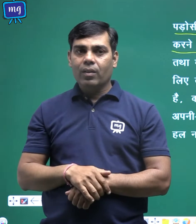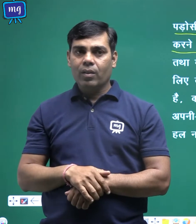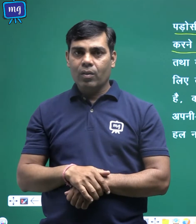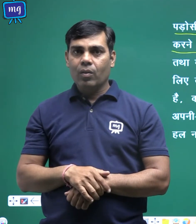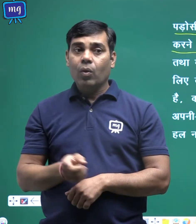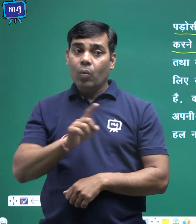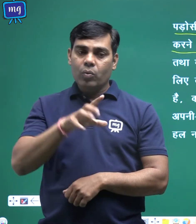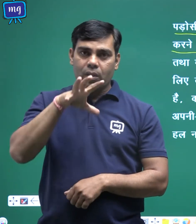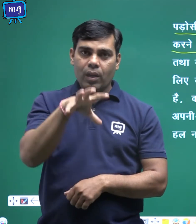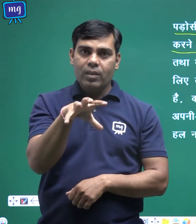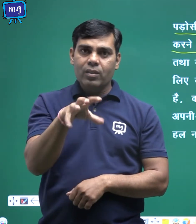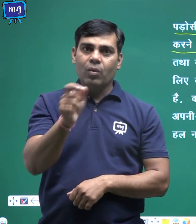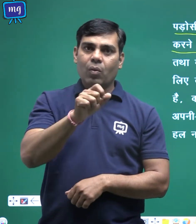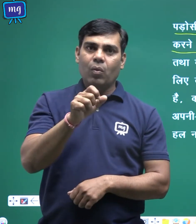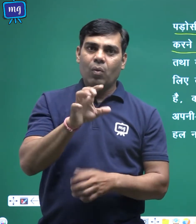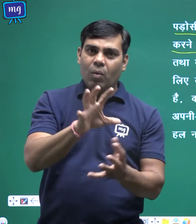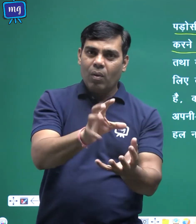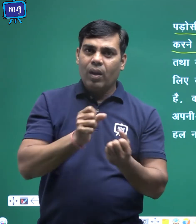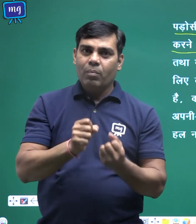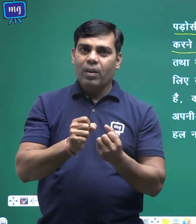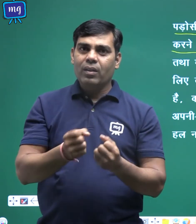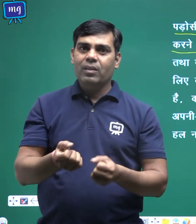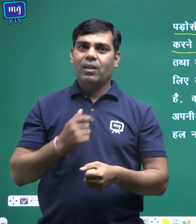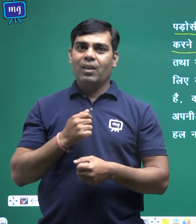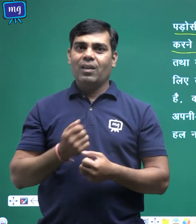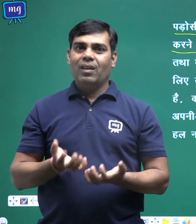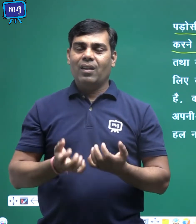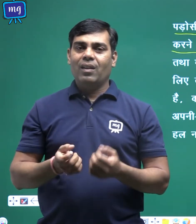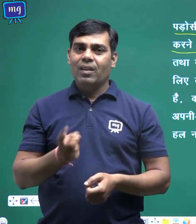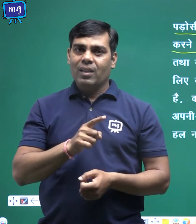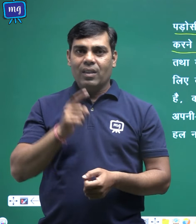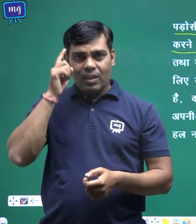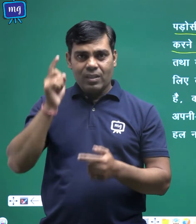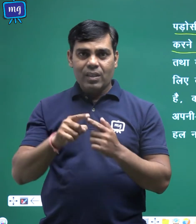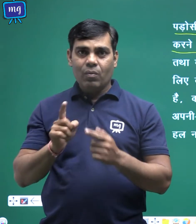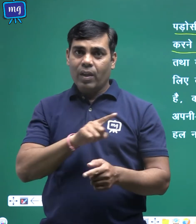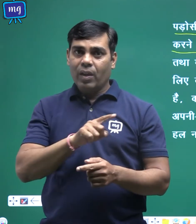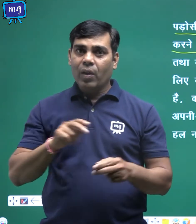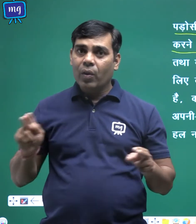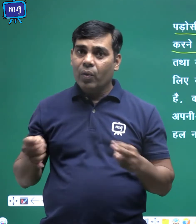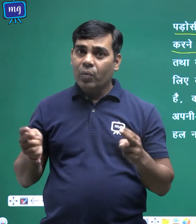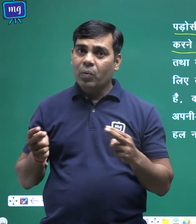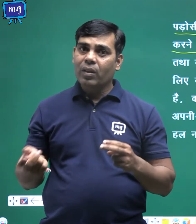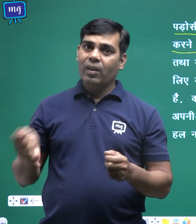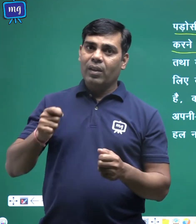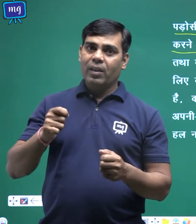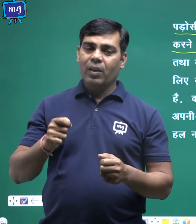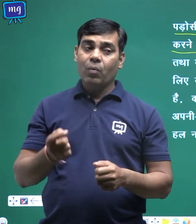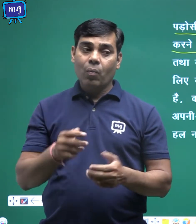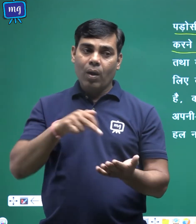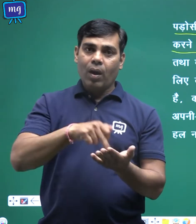उस राज्य को हड़पना चाहा, इसलिए वह युद्ध के लिए वहाँ